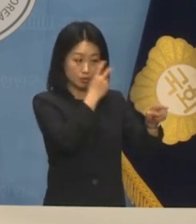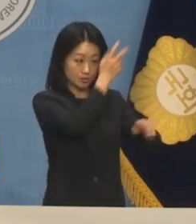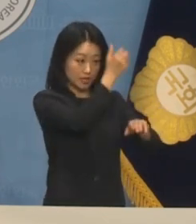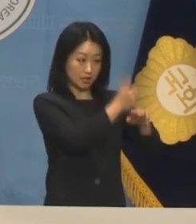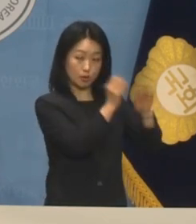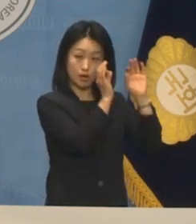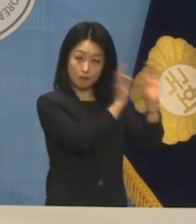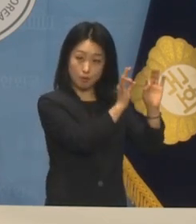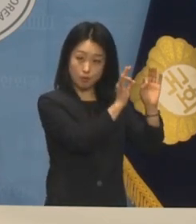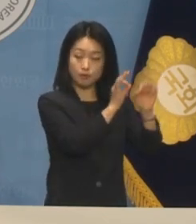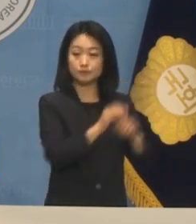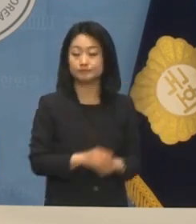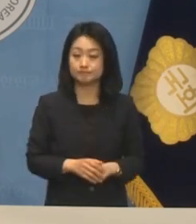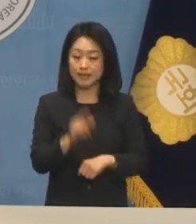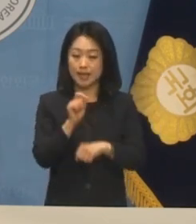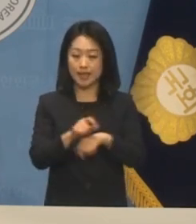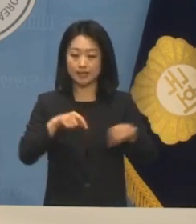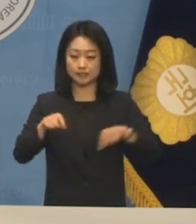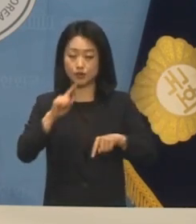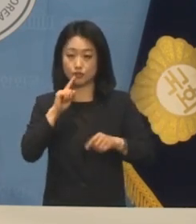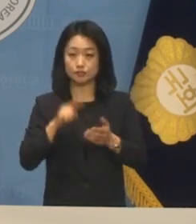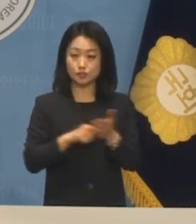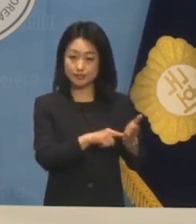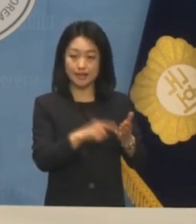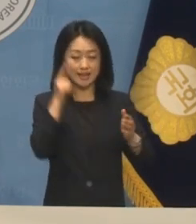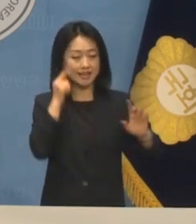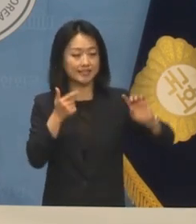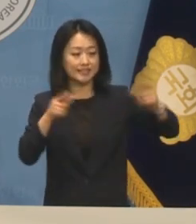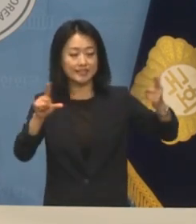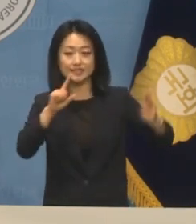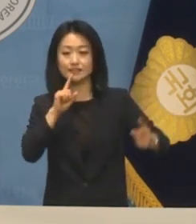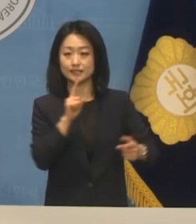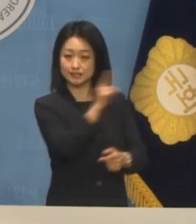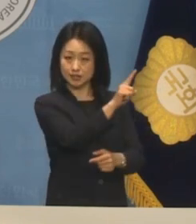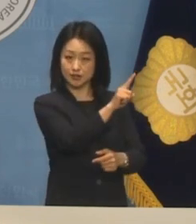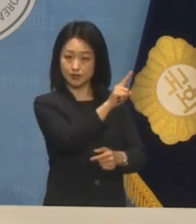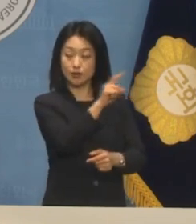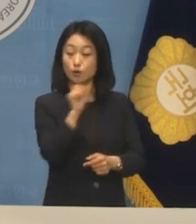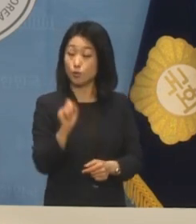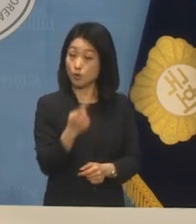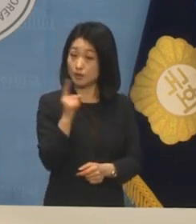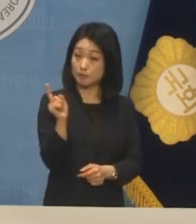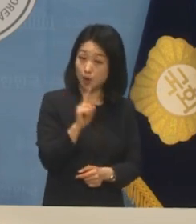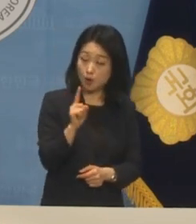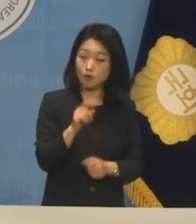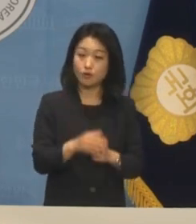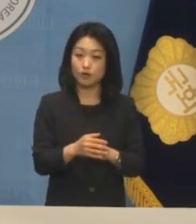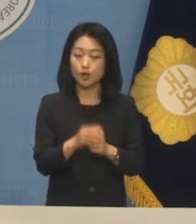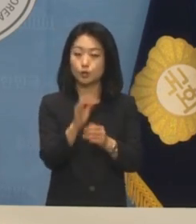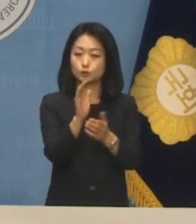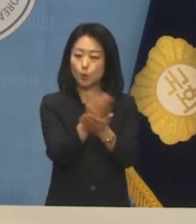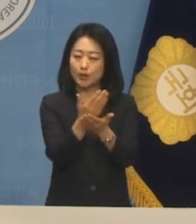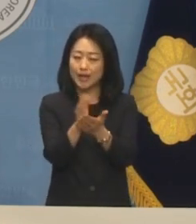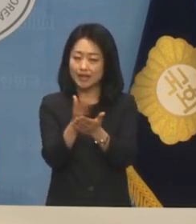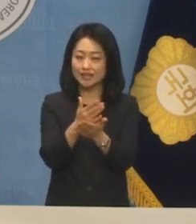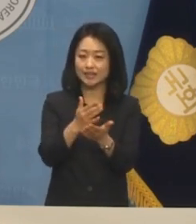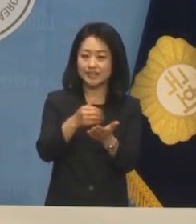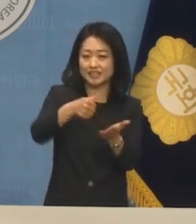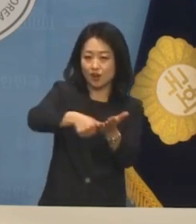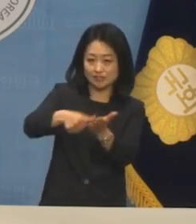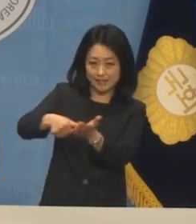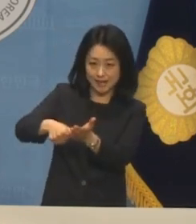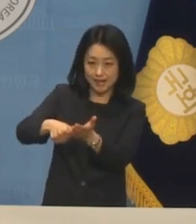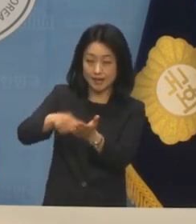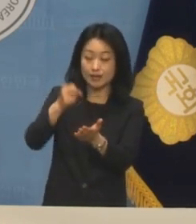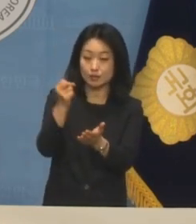대해 행정 절차에 따라 이의신청서를 접수했습니다. 이의신청 원인으로는 쪼개기 결제, 근무지 이탈 결제 및